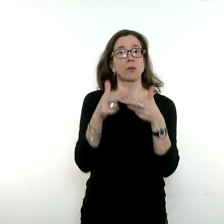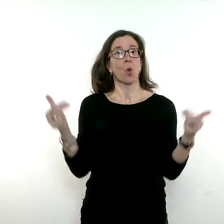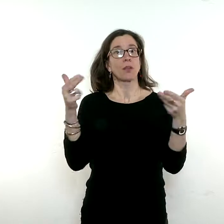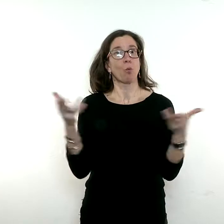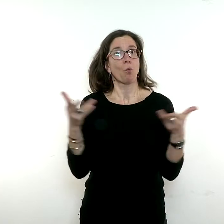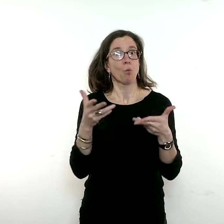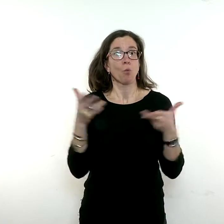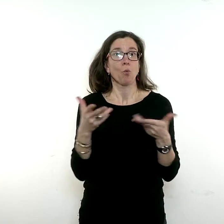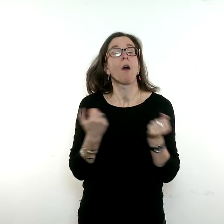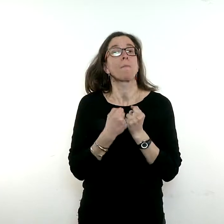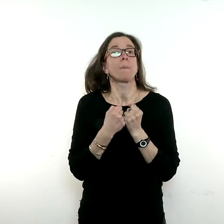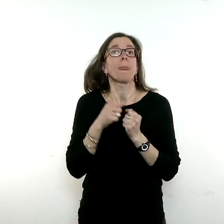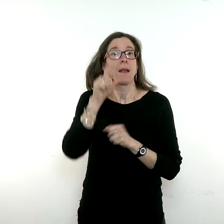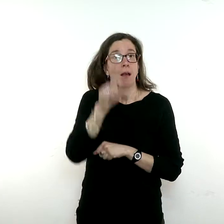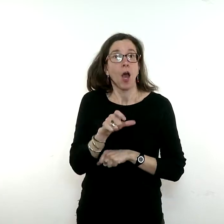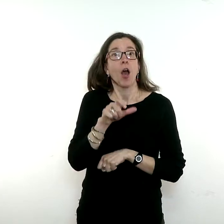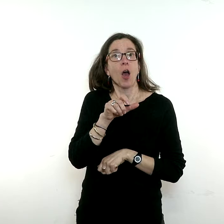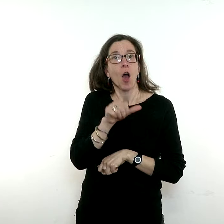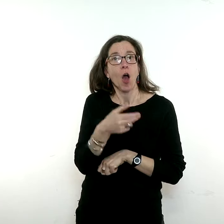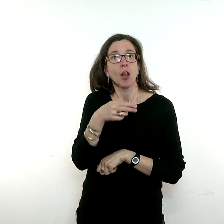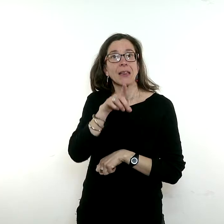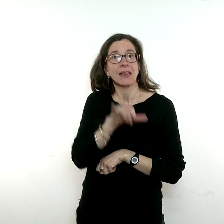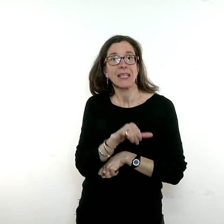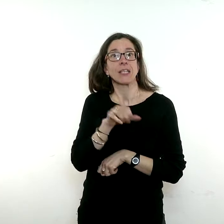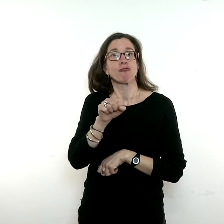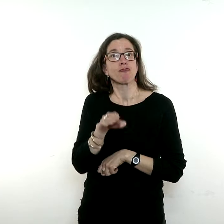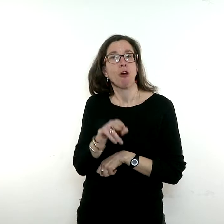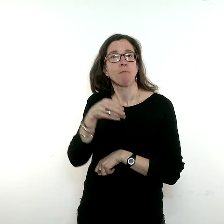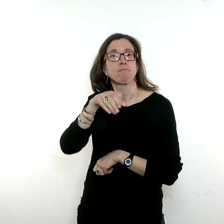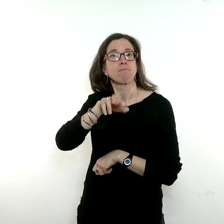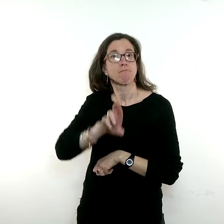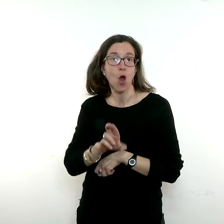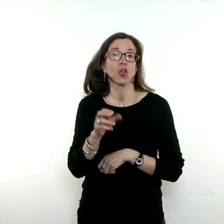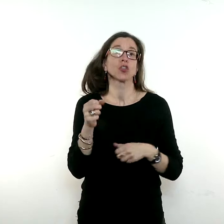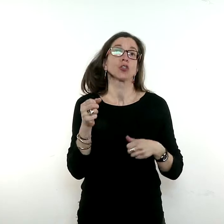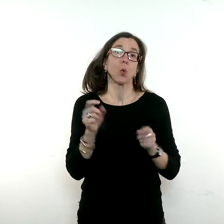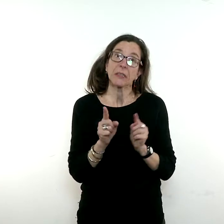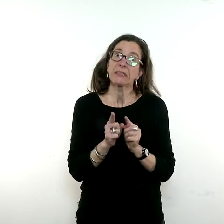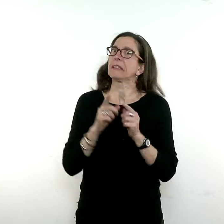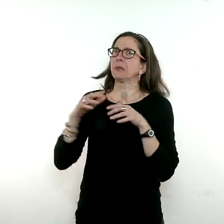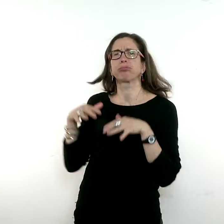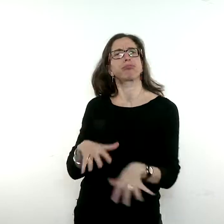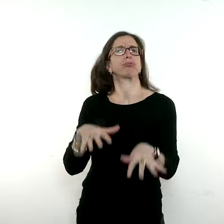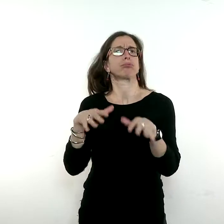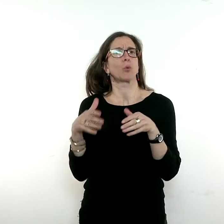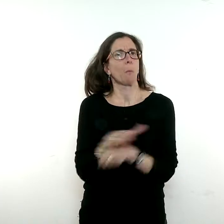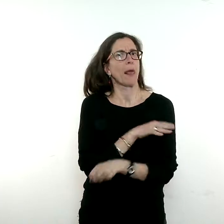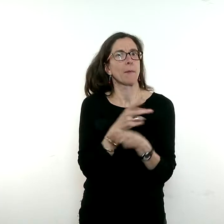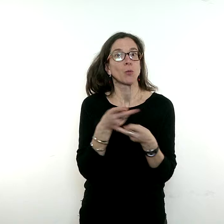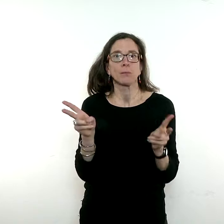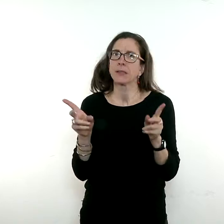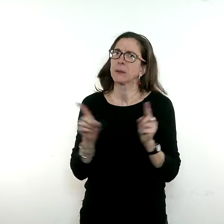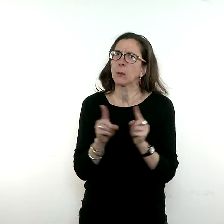toujours musicien à ce jour. Exposition de haute qualité qui a fait le plein au niveau du public et au niveau des applaudissements de la